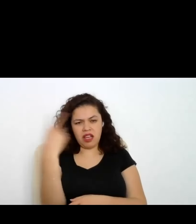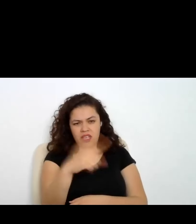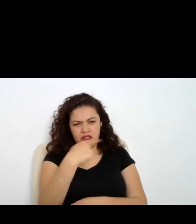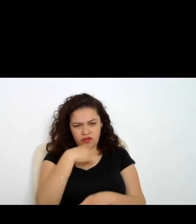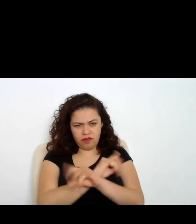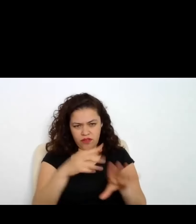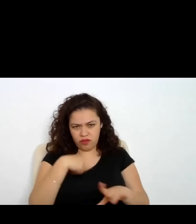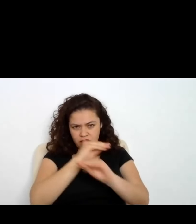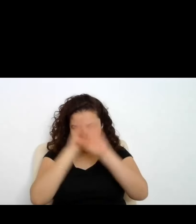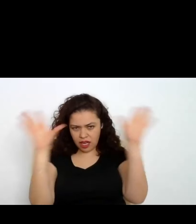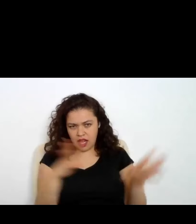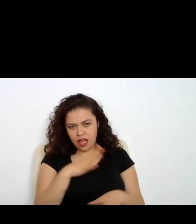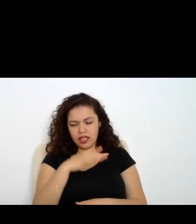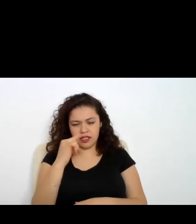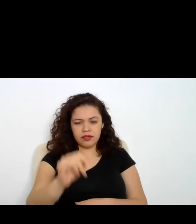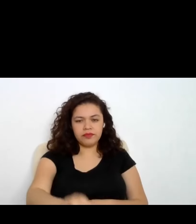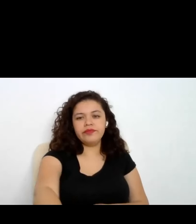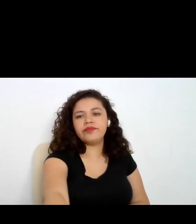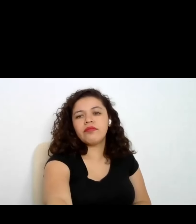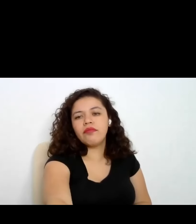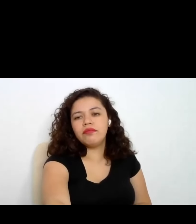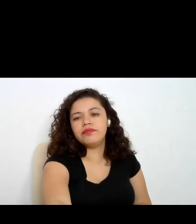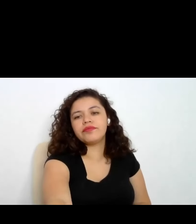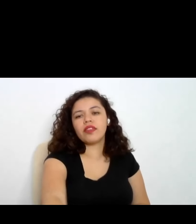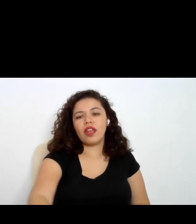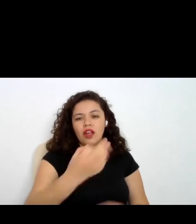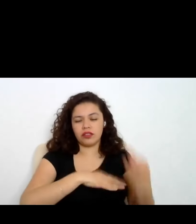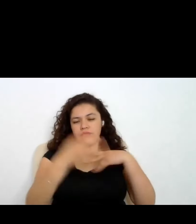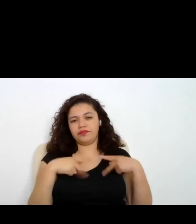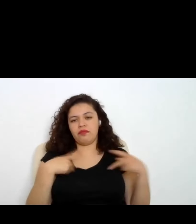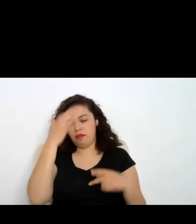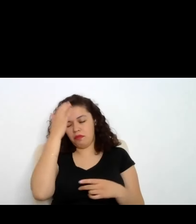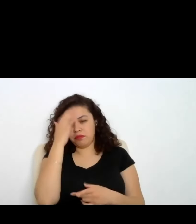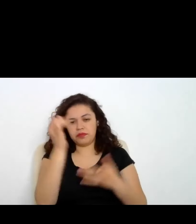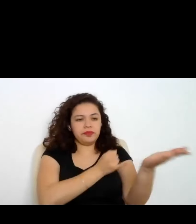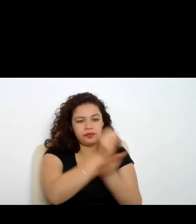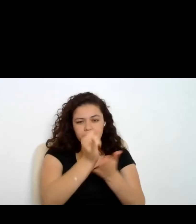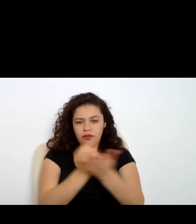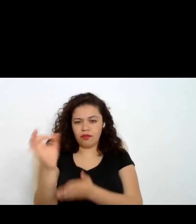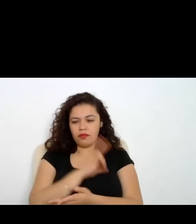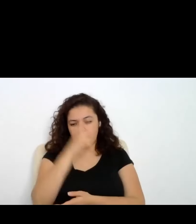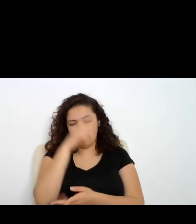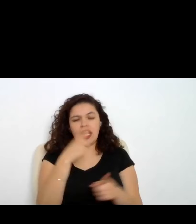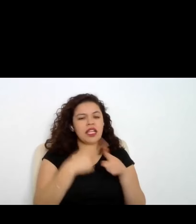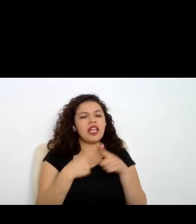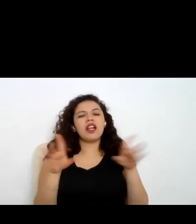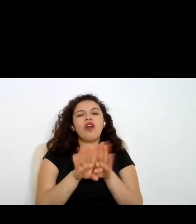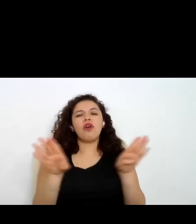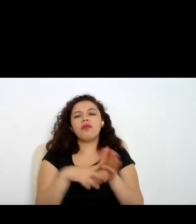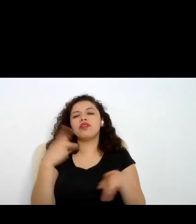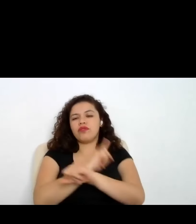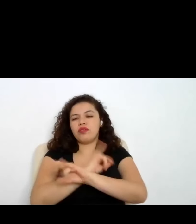datos. Y es el derecho que tiene toda persona a conocer y decidir quién, cómo y de qué manera se